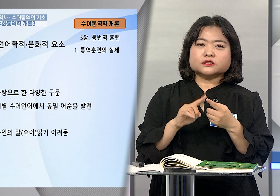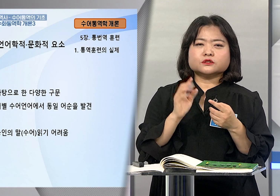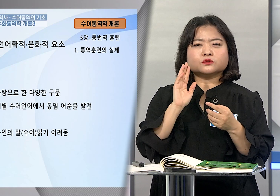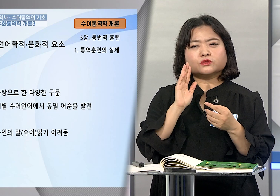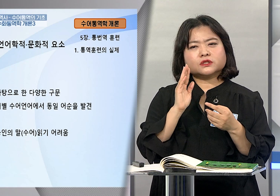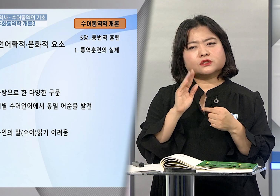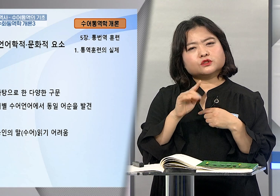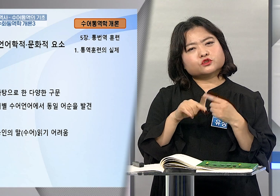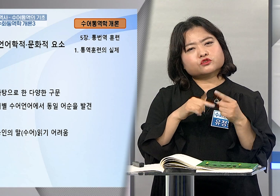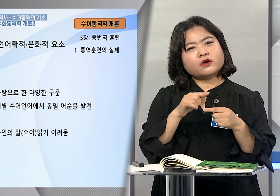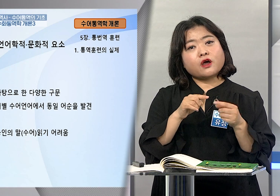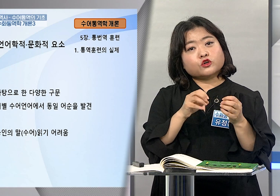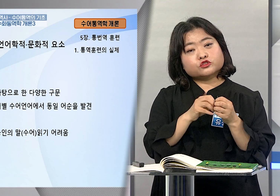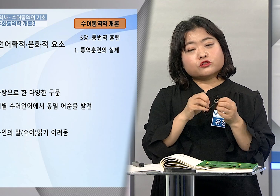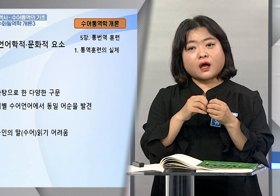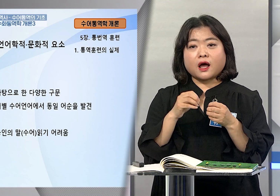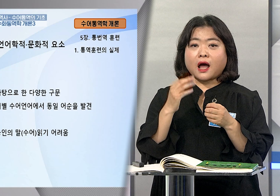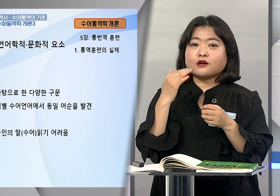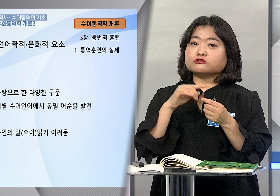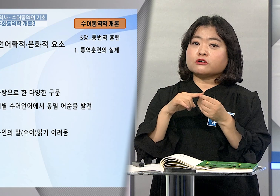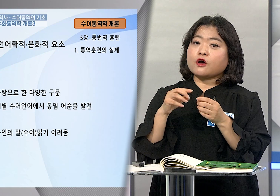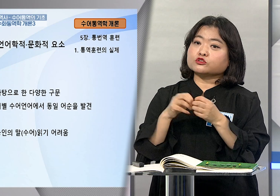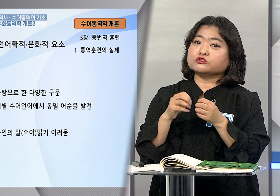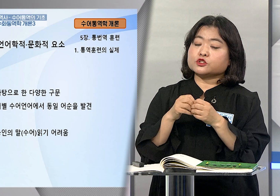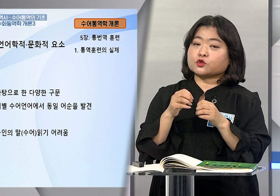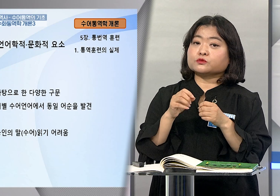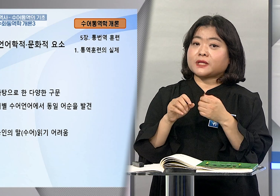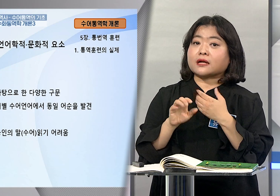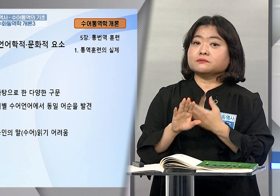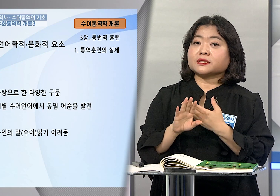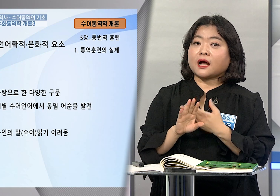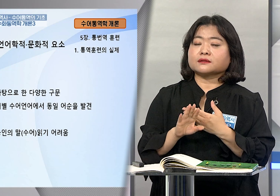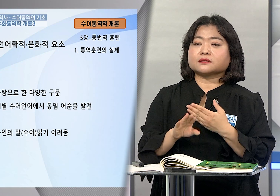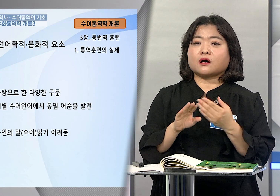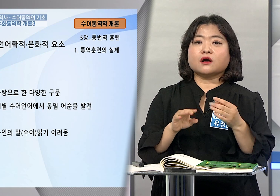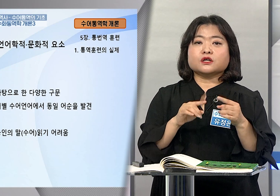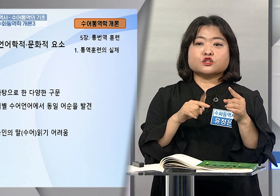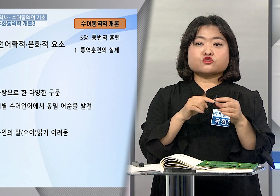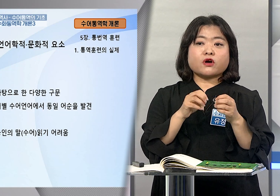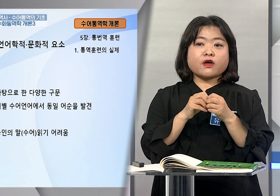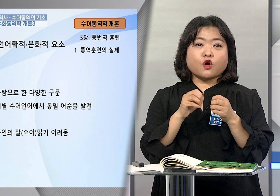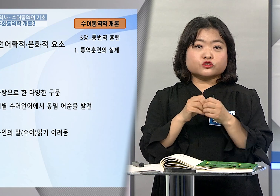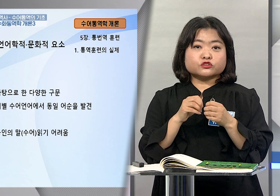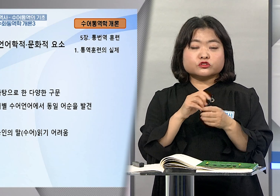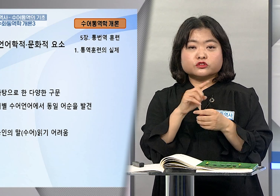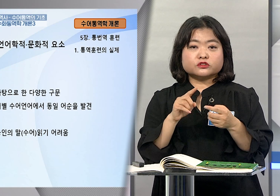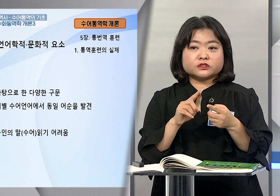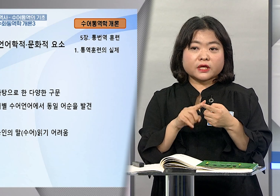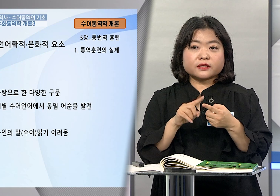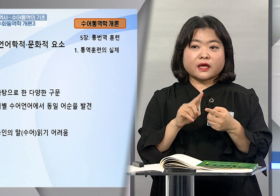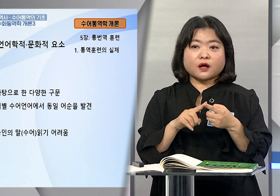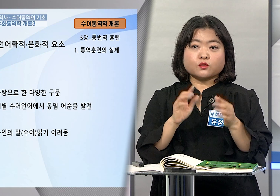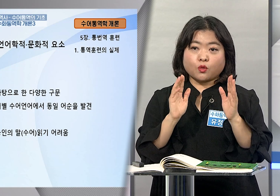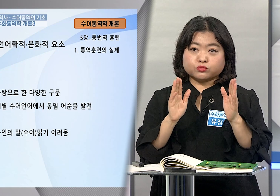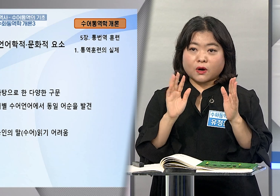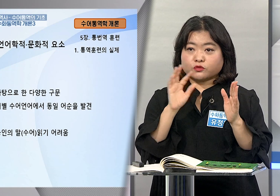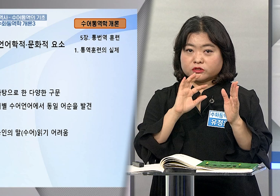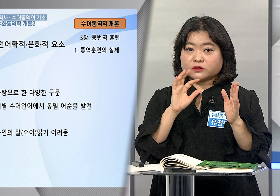어순은 우리 수어의 어순과 한국어의 어순이 조금 다릅니다. 그래서 이 수어의 어순에 대한 공부와